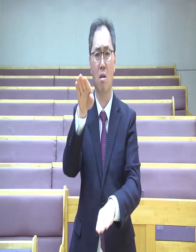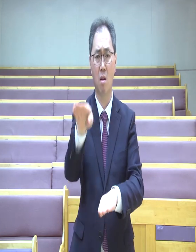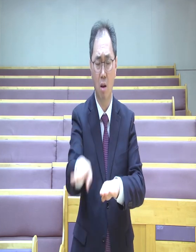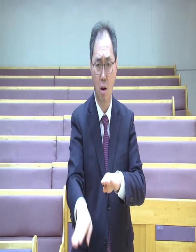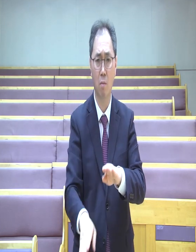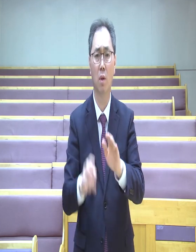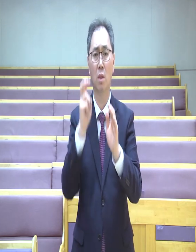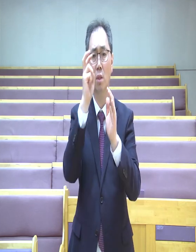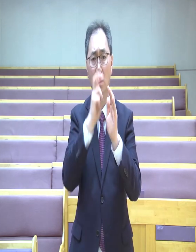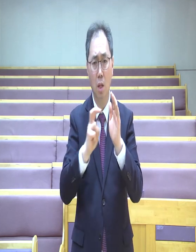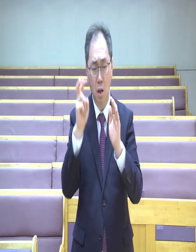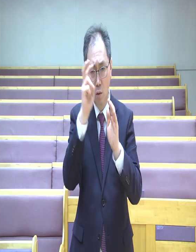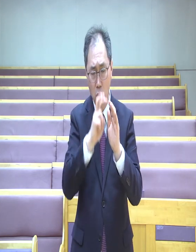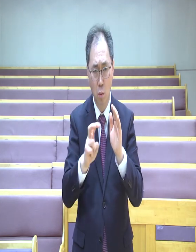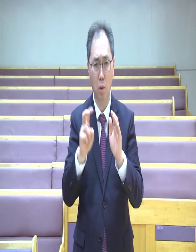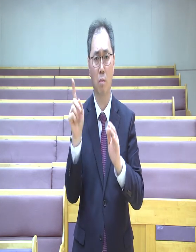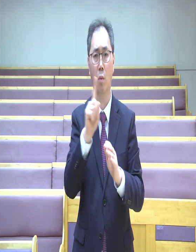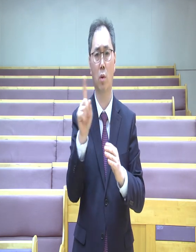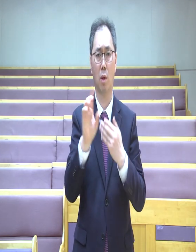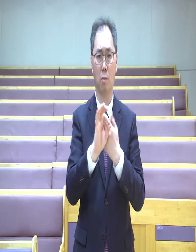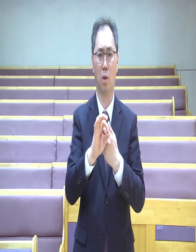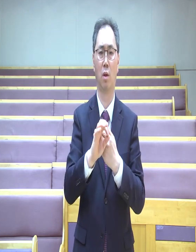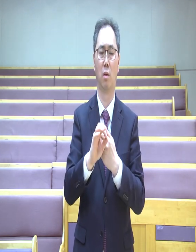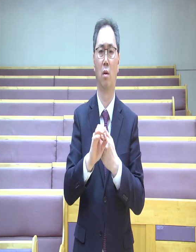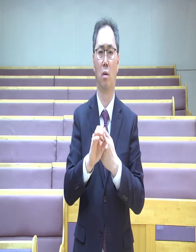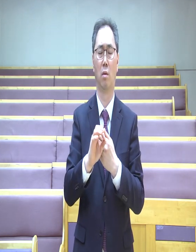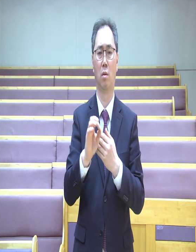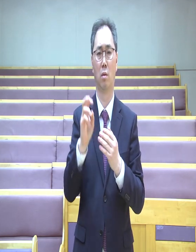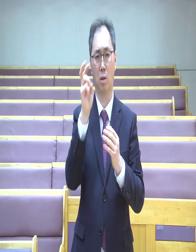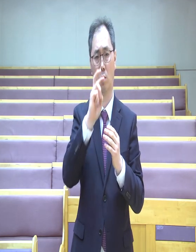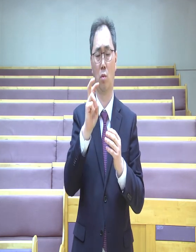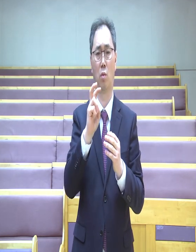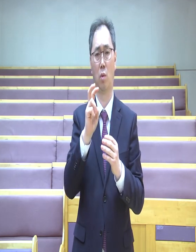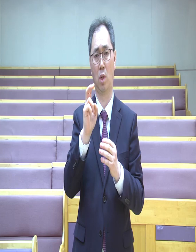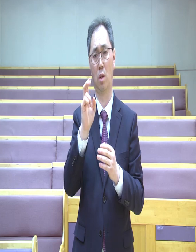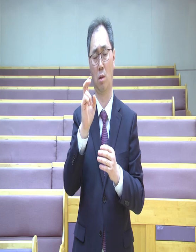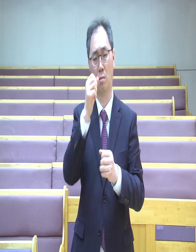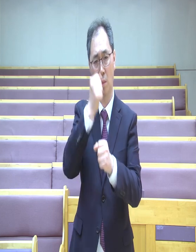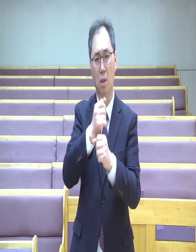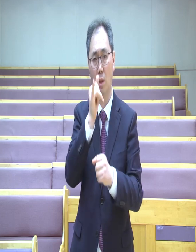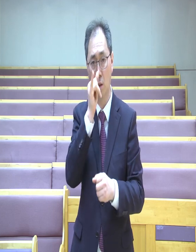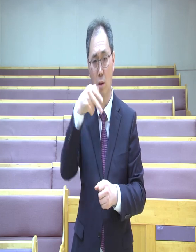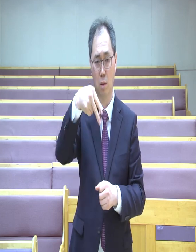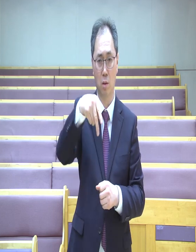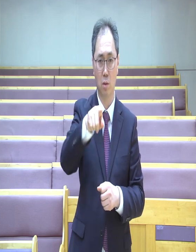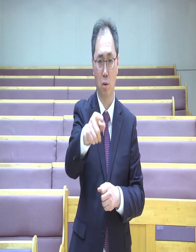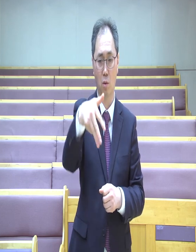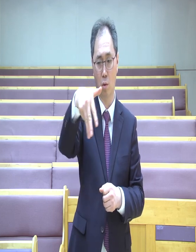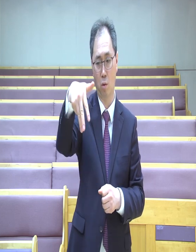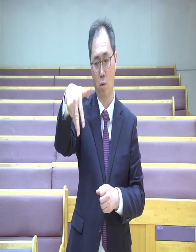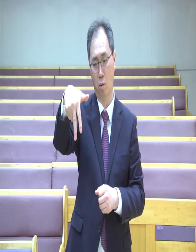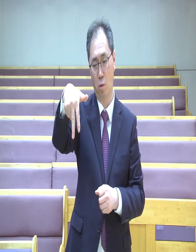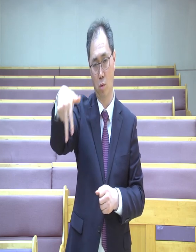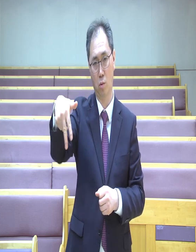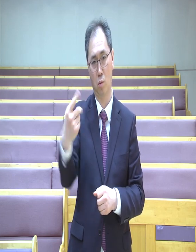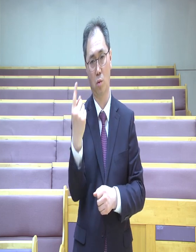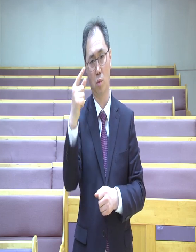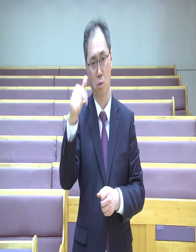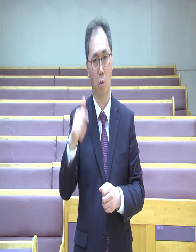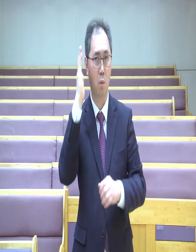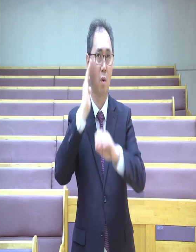찬송이 자신이 지은 서쪽 하늘 붉은 노을이라는 찬송입니다.